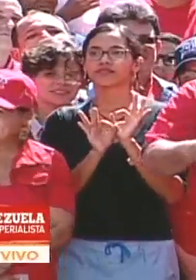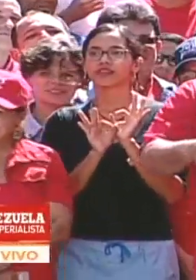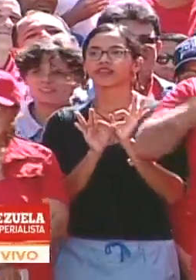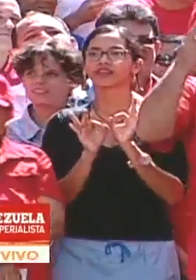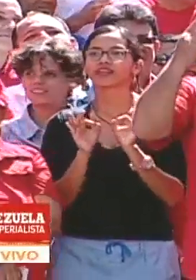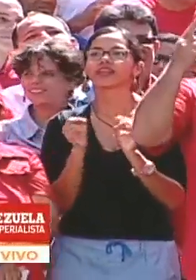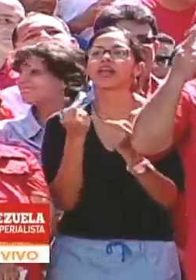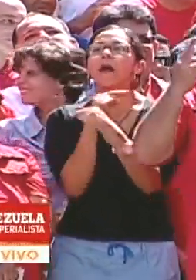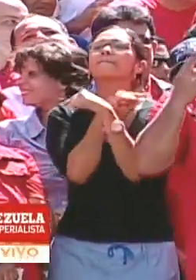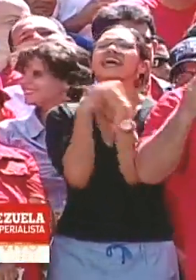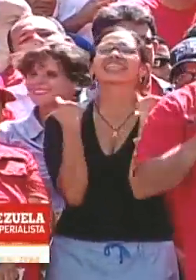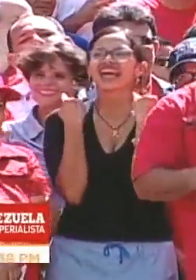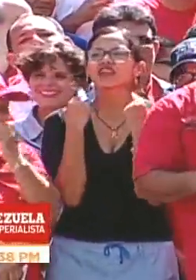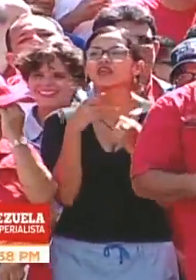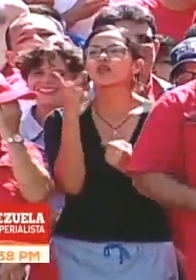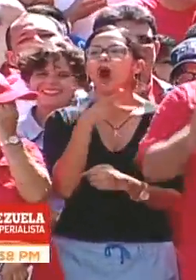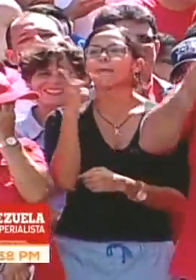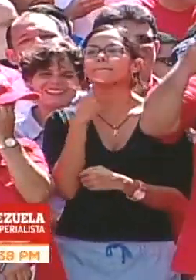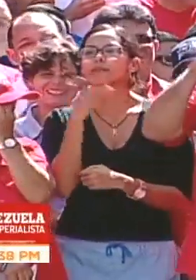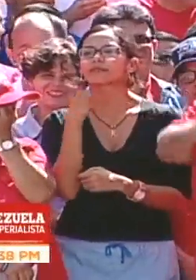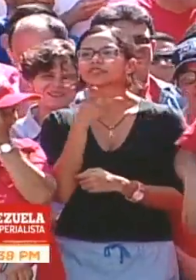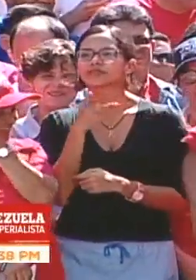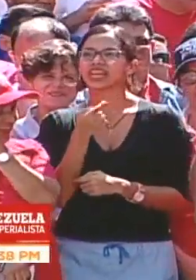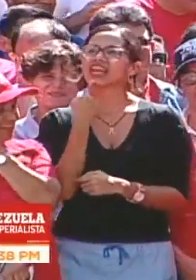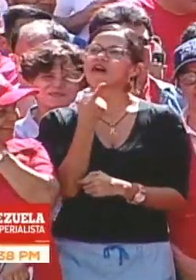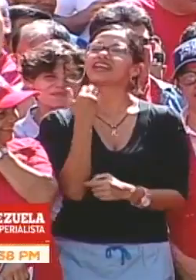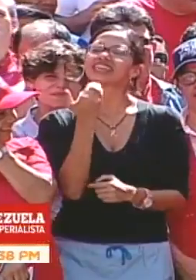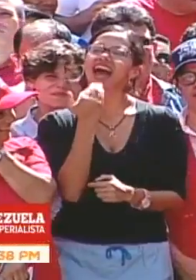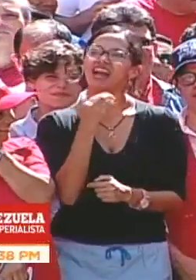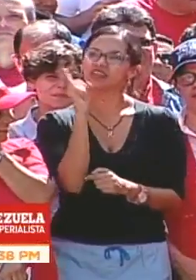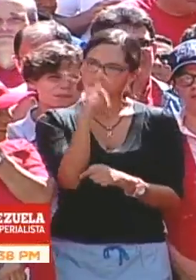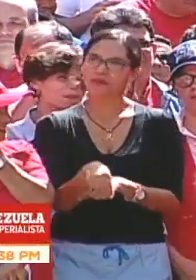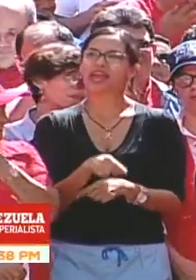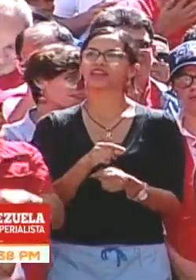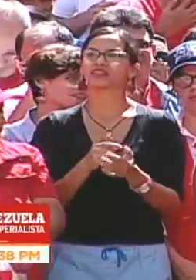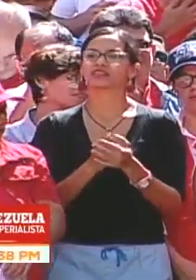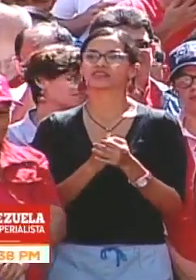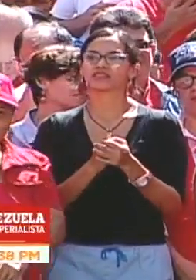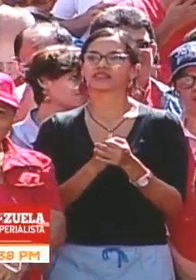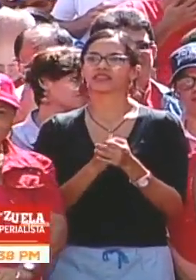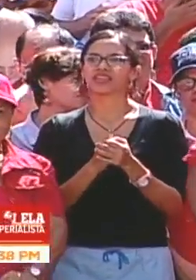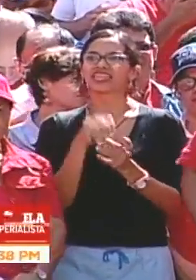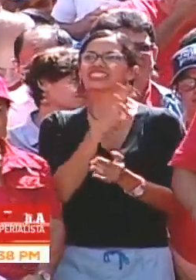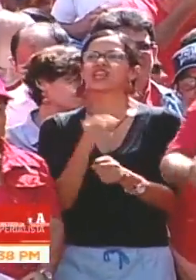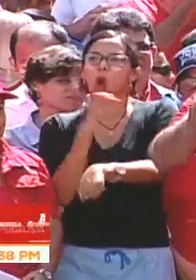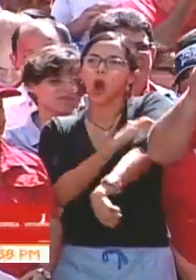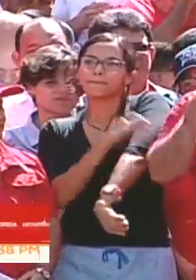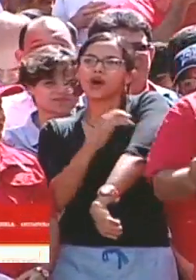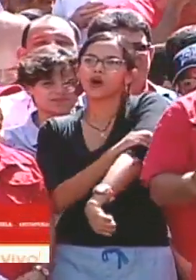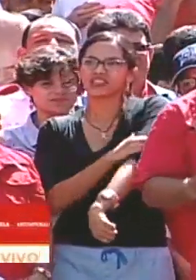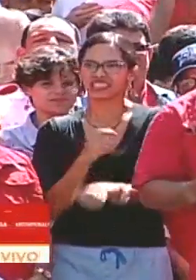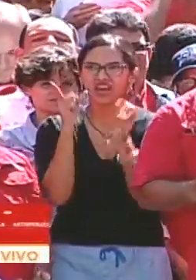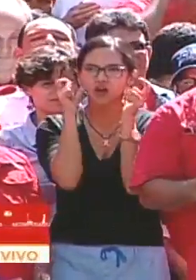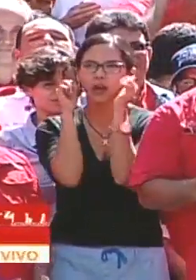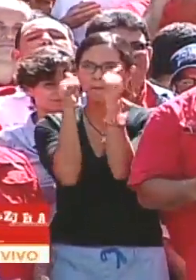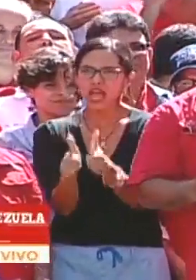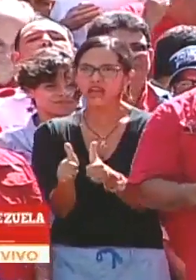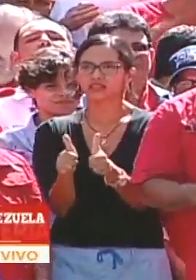Perdieron en lo político. Y le voy a decir algo además. Señores escuálidos, y escúchenos